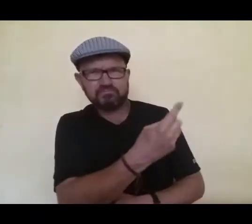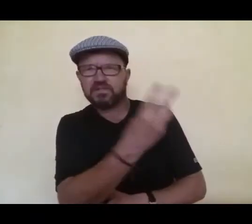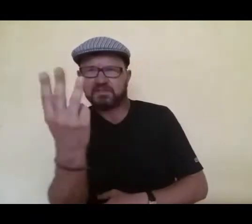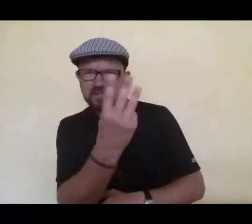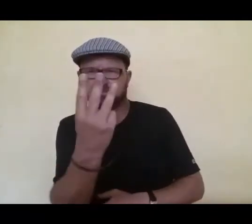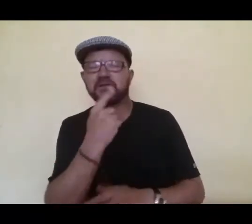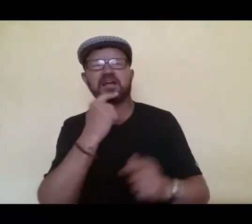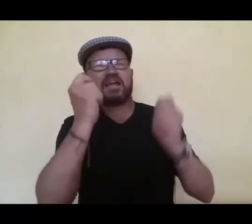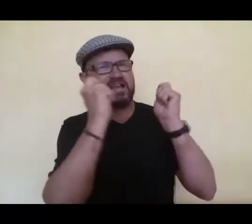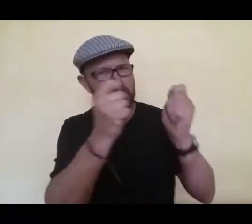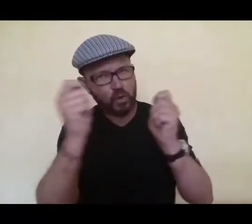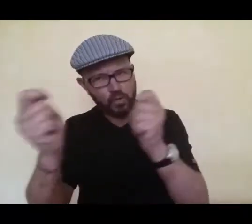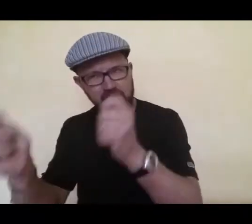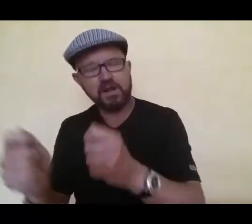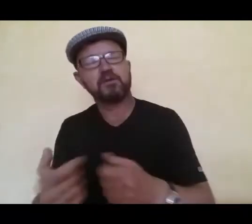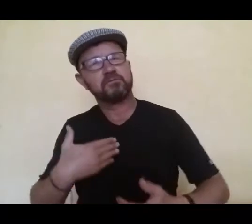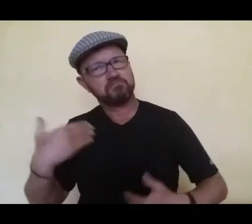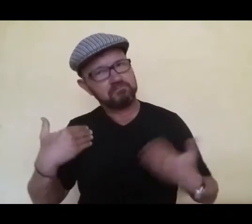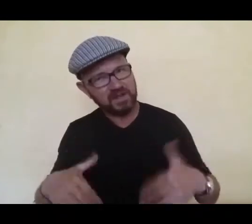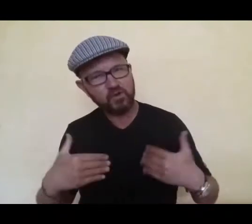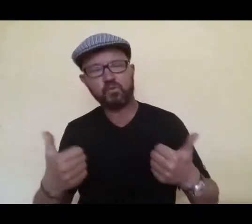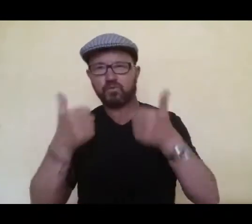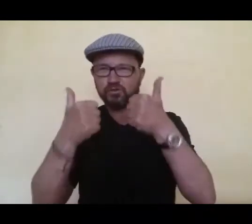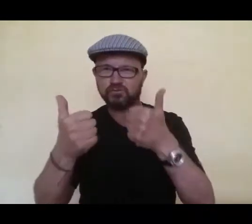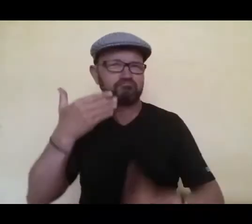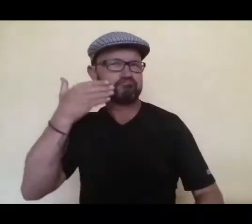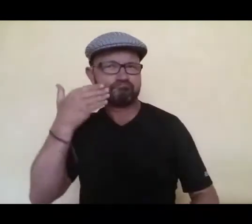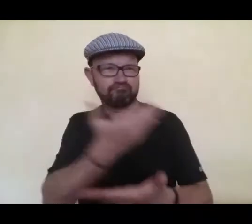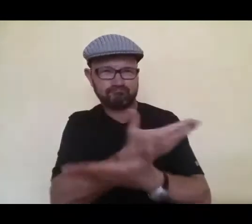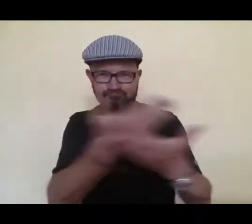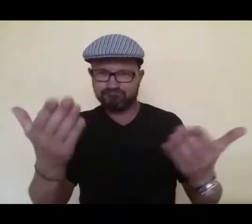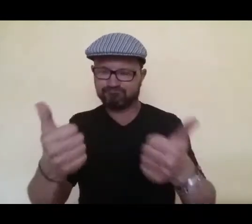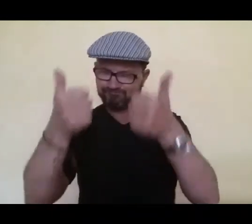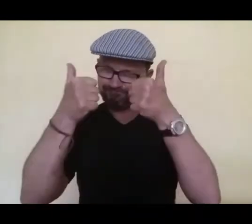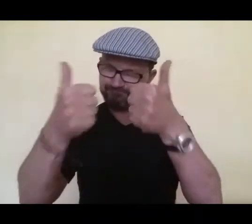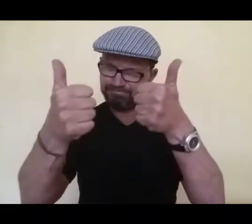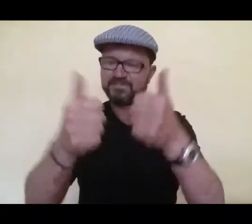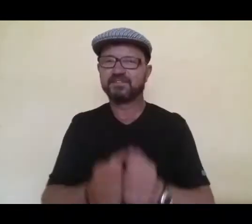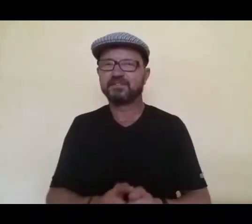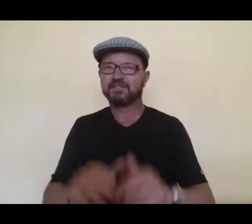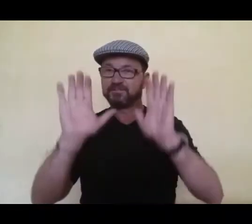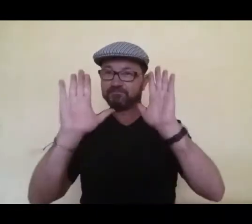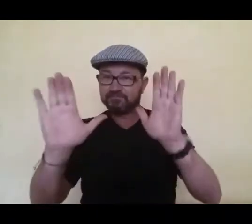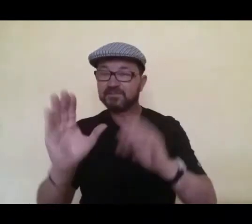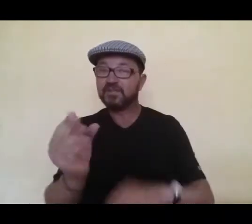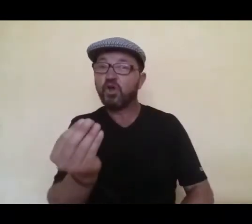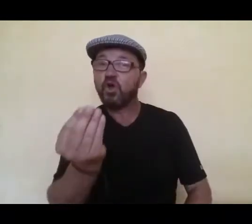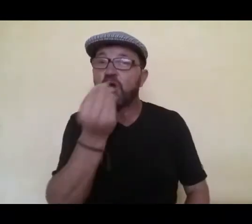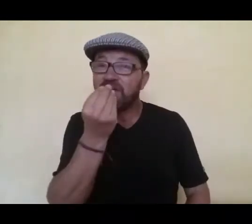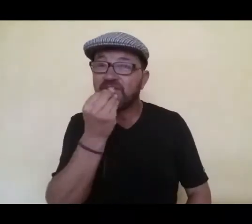Sí, ya están en semifinales de la Champions, después de, sobre todo, Real Madrid sufrir bastante porque el Bayern demostró que es un grande de